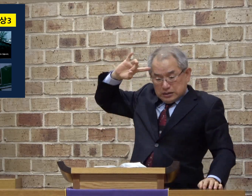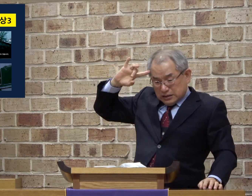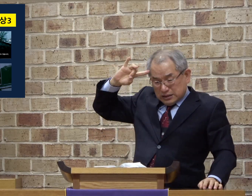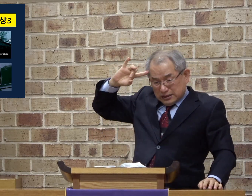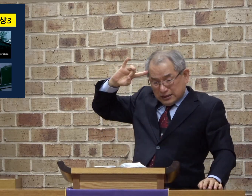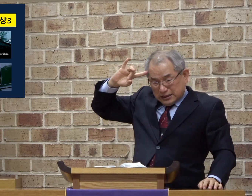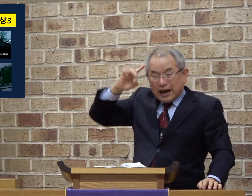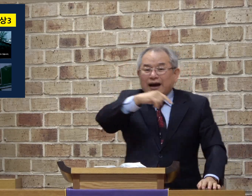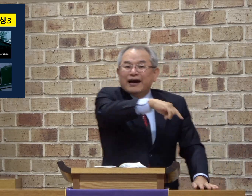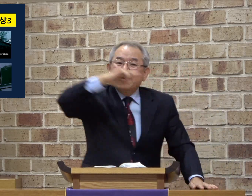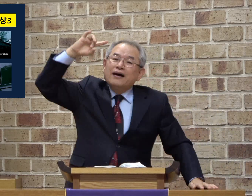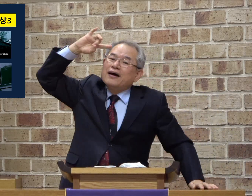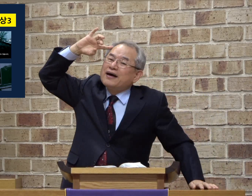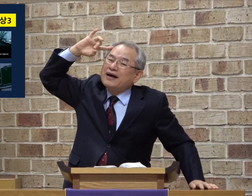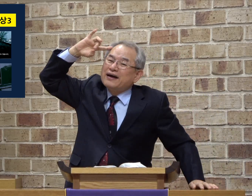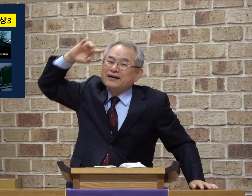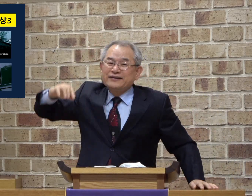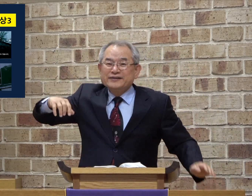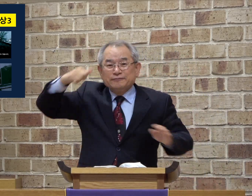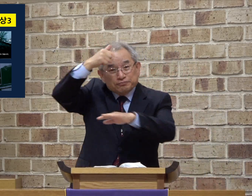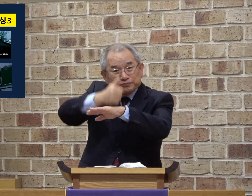기차를 내버려두면 아들을 건질 수 있지만